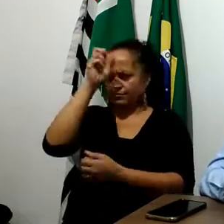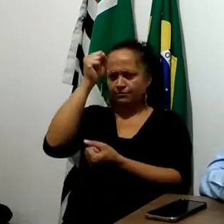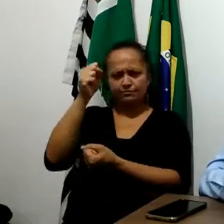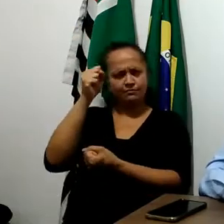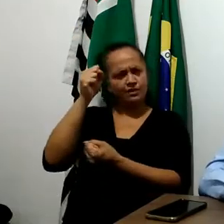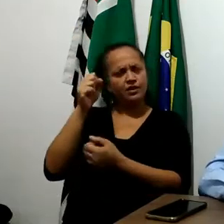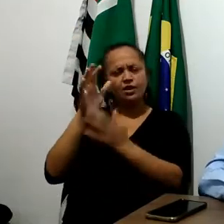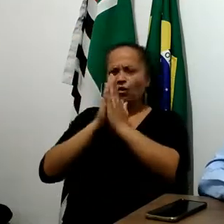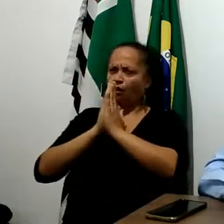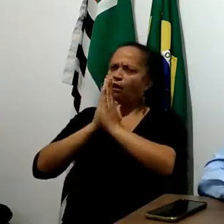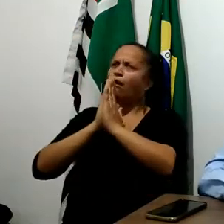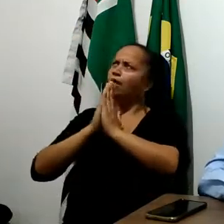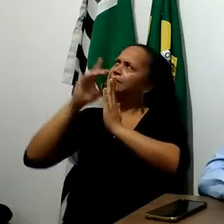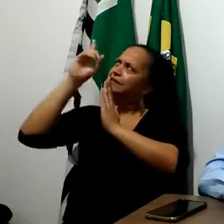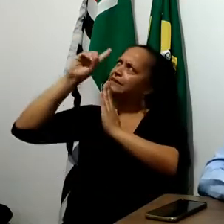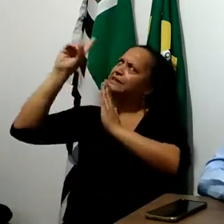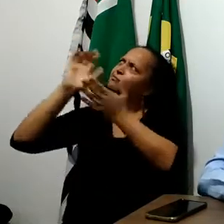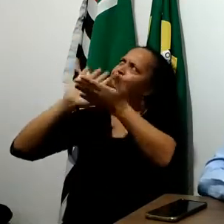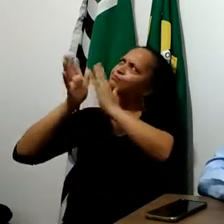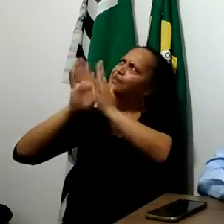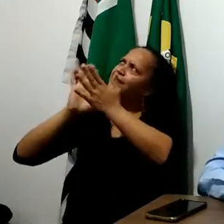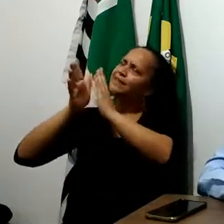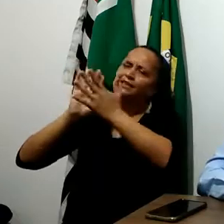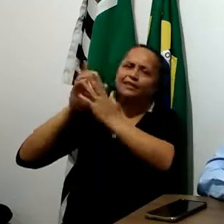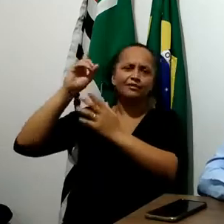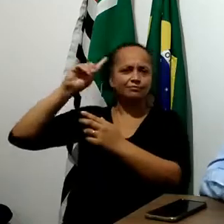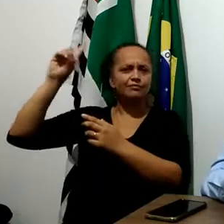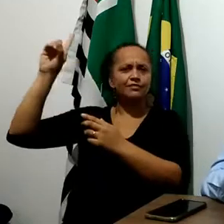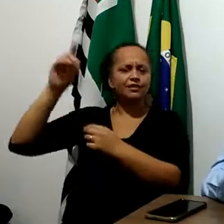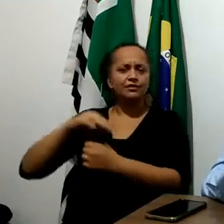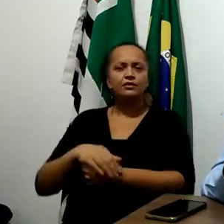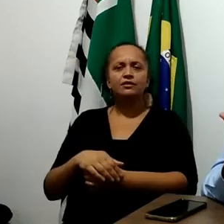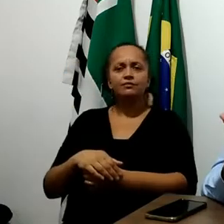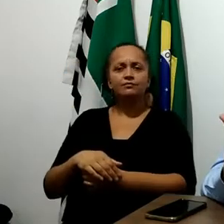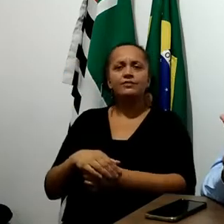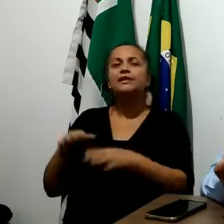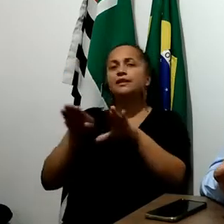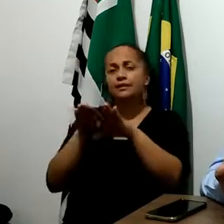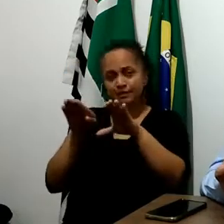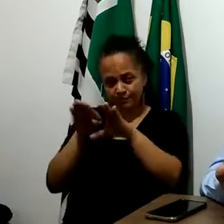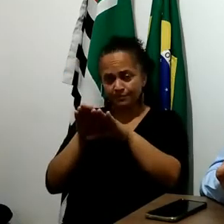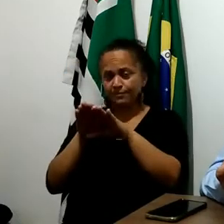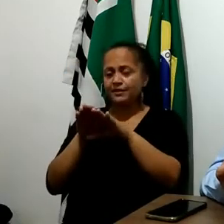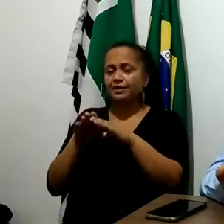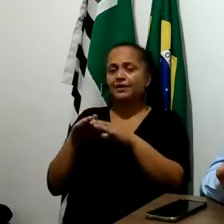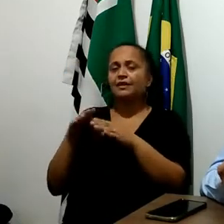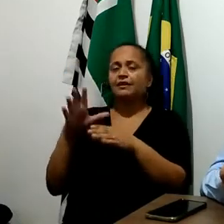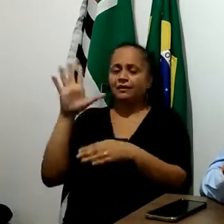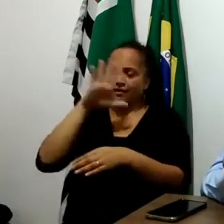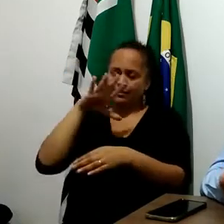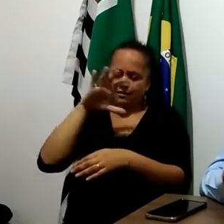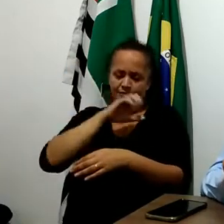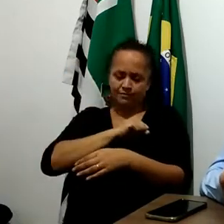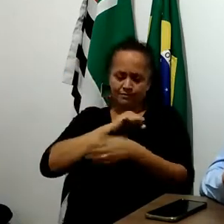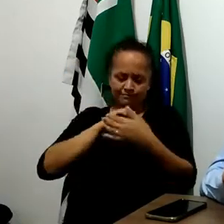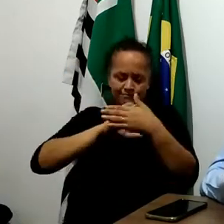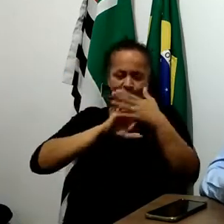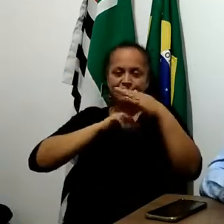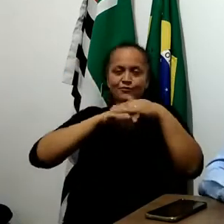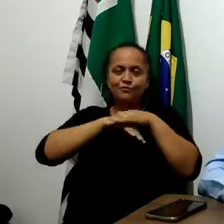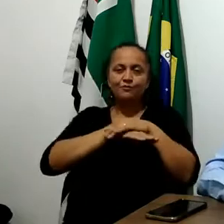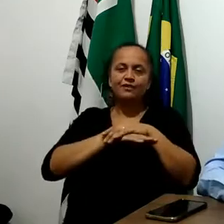tenha comunhão com o Espírito Santo. E o versículo 21, ele fala: guardai-vos no amor de Deus.